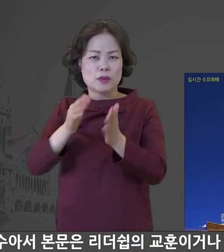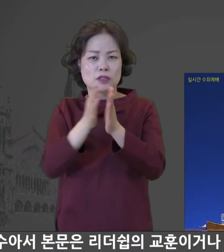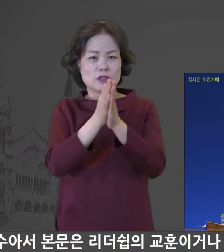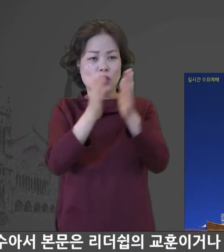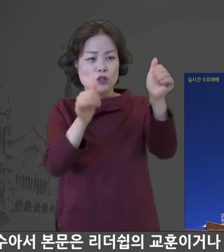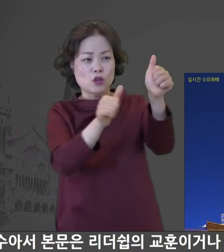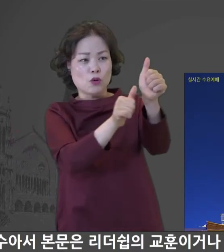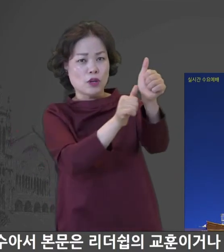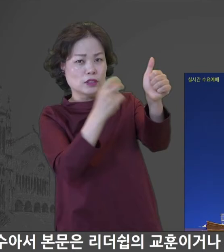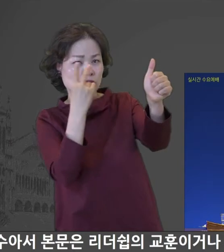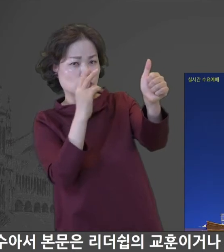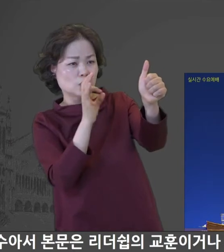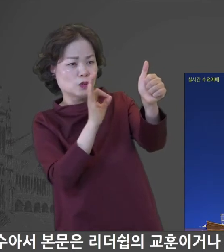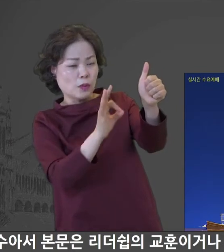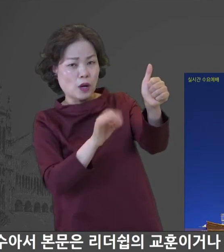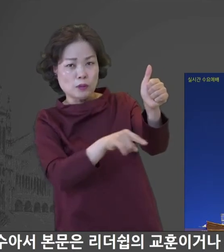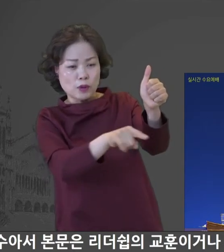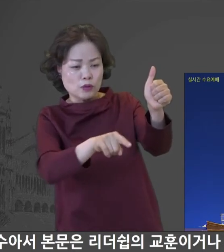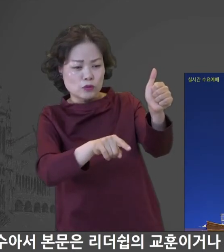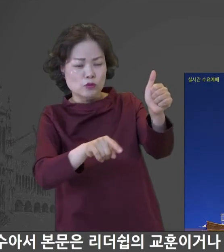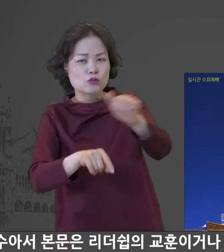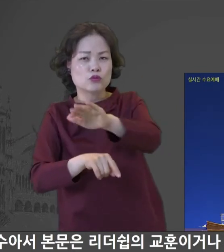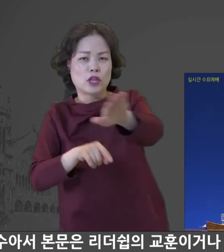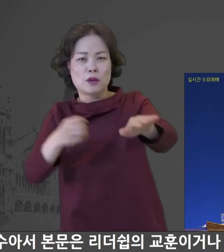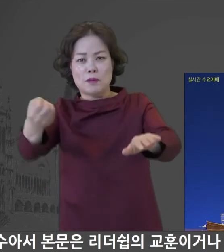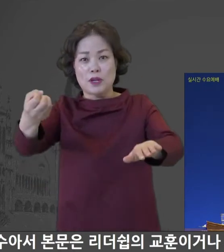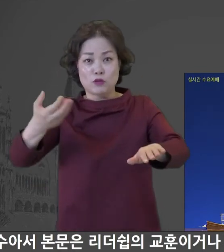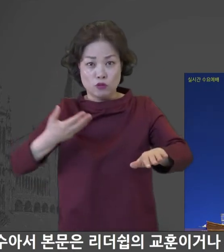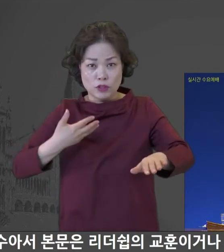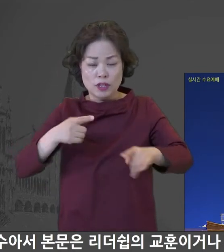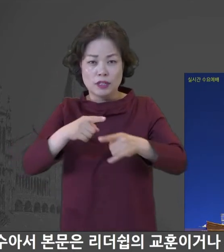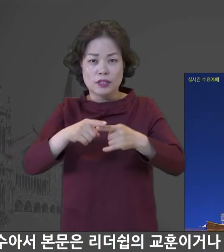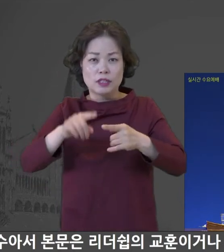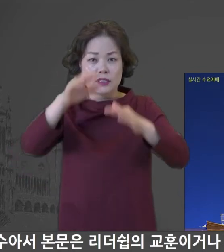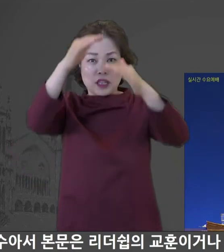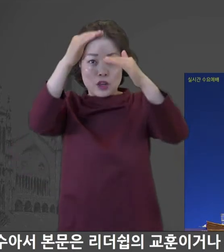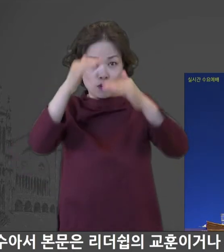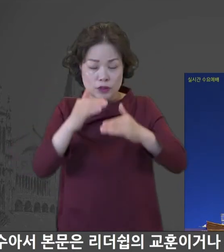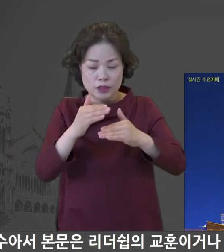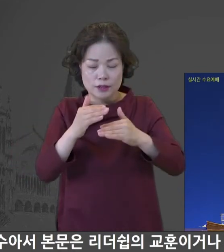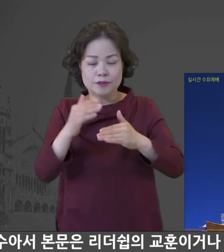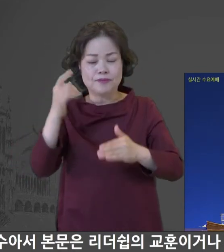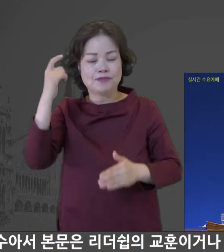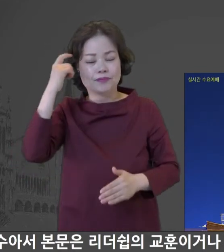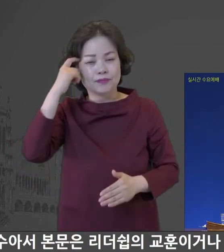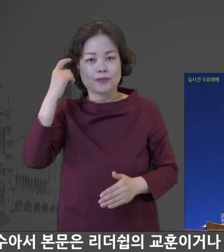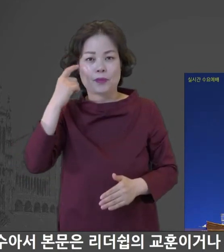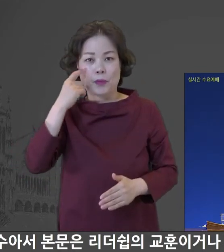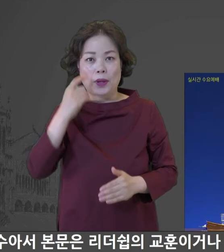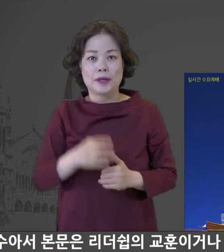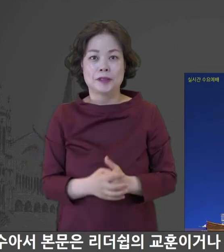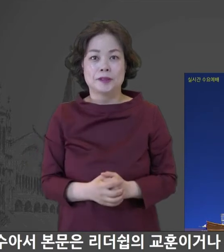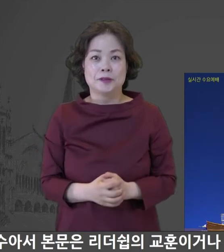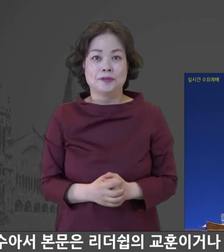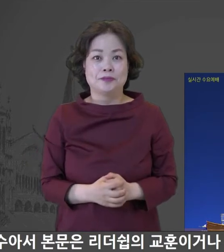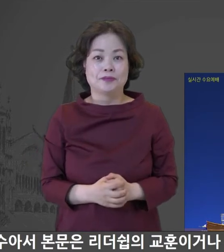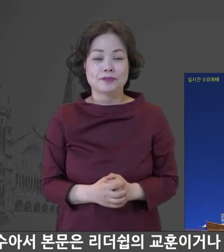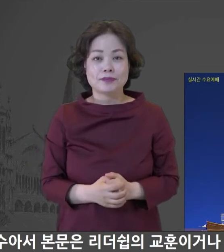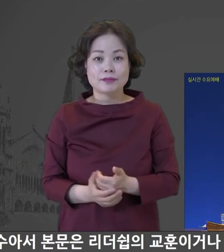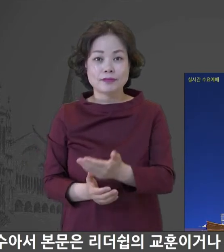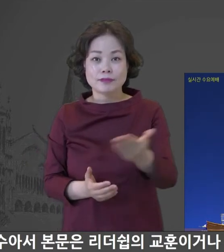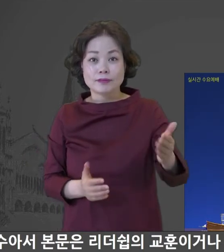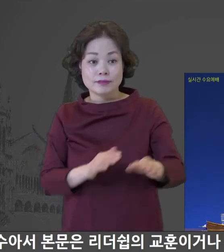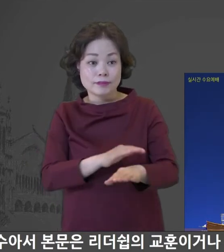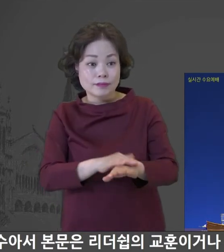바라보면서 여호수아가 우리에게 무엇을 말하고자 하는지에 대해서 큰 틀에서 이해해 보기를 원합니다. 여러분